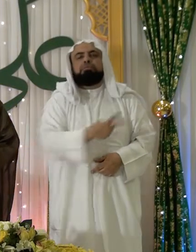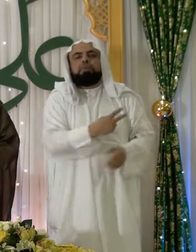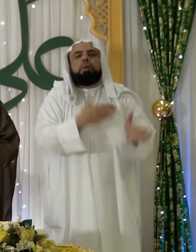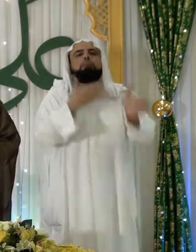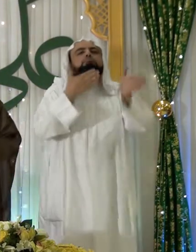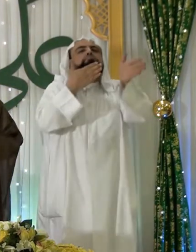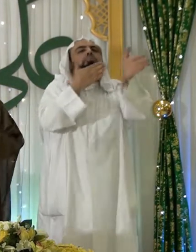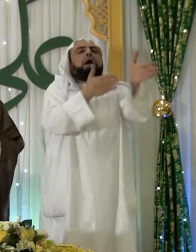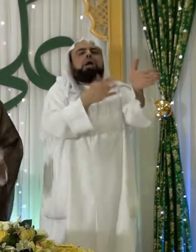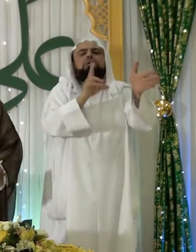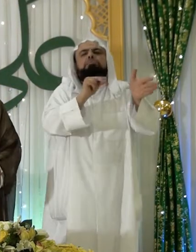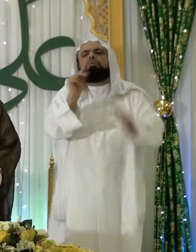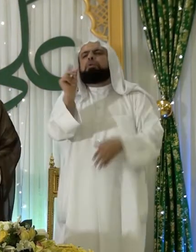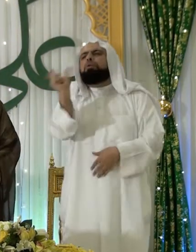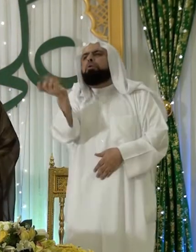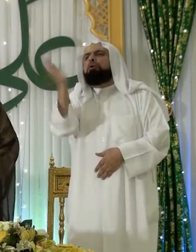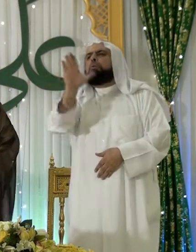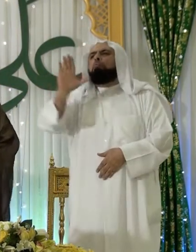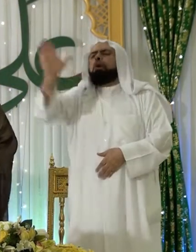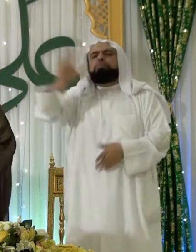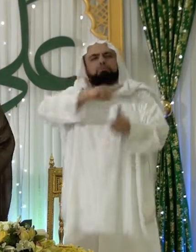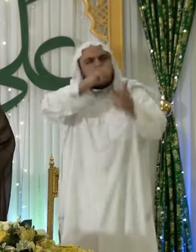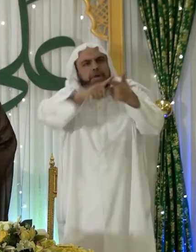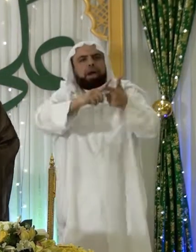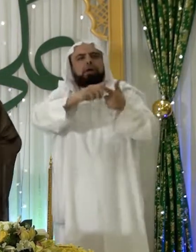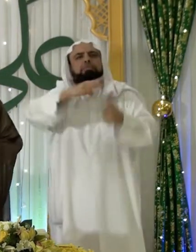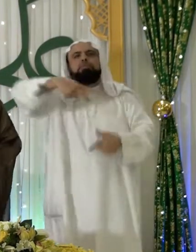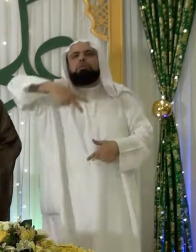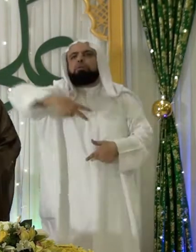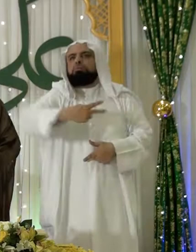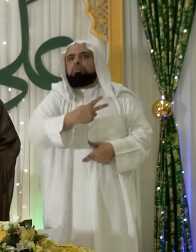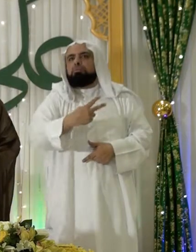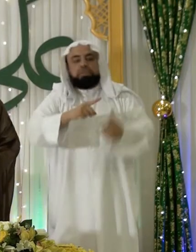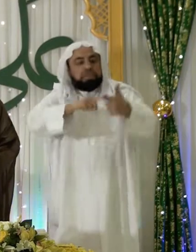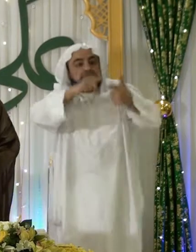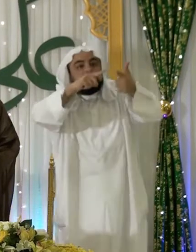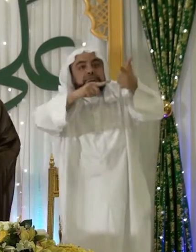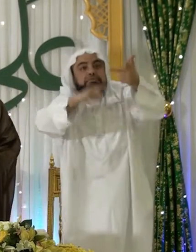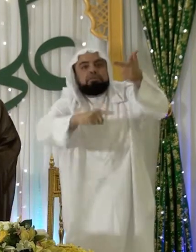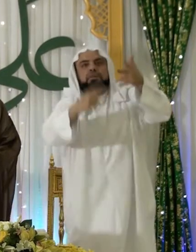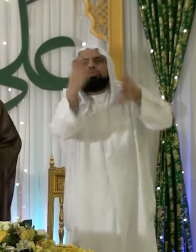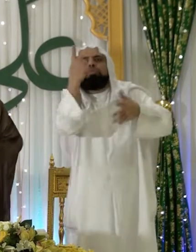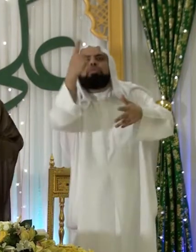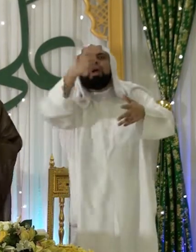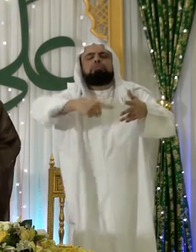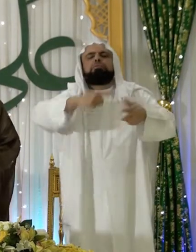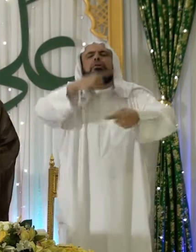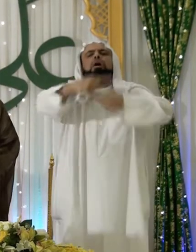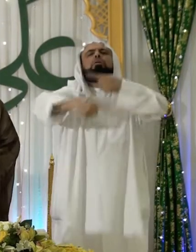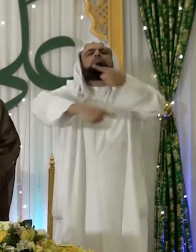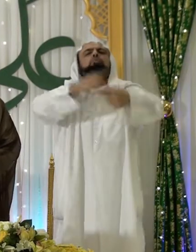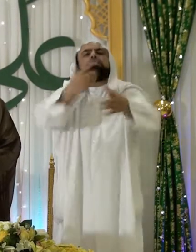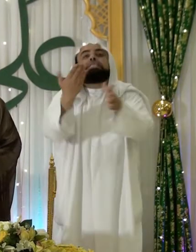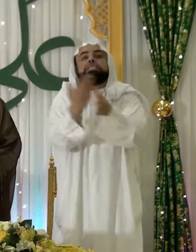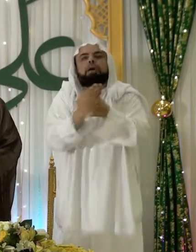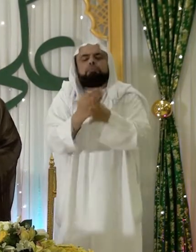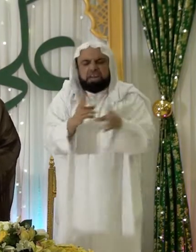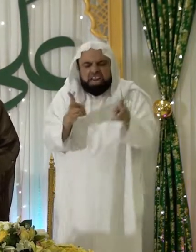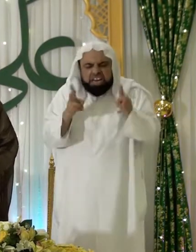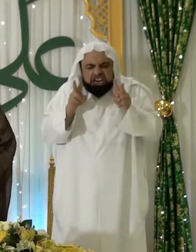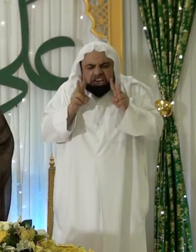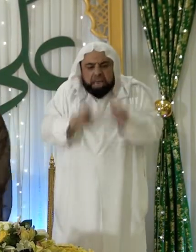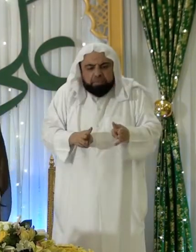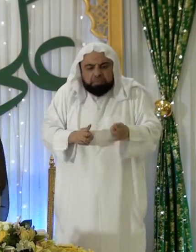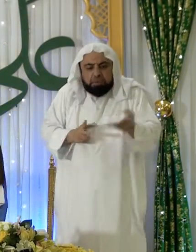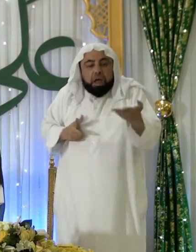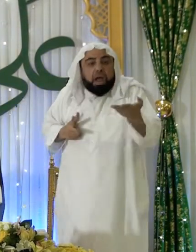الله إلى علي عليه السلام والأئمة الأطهار من أولاد علي